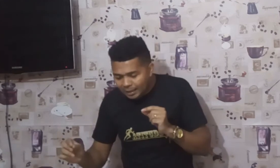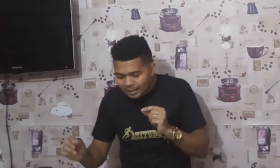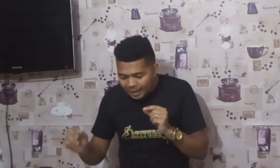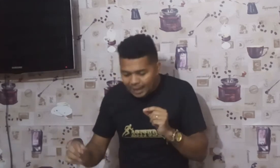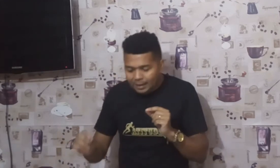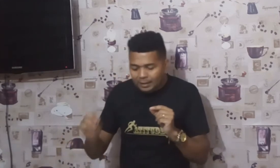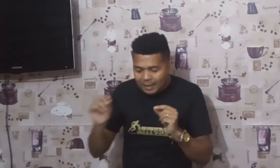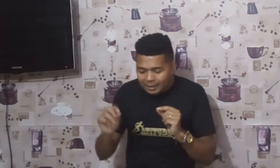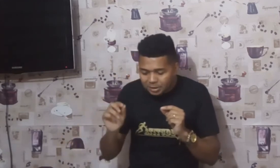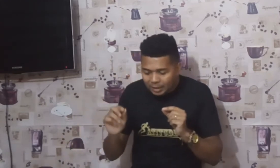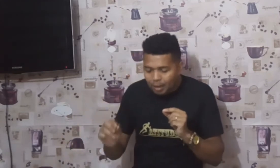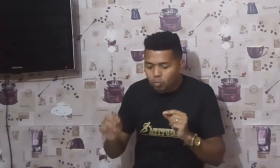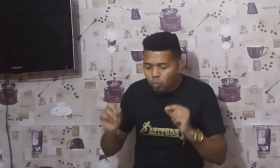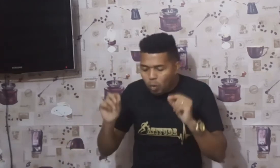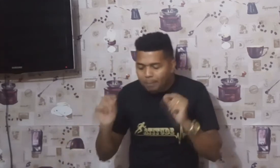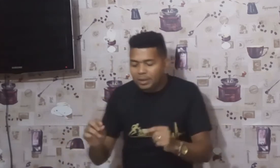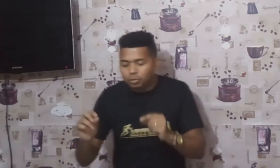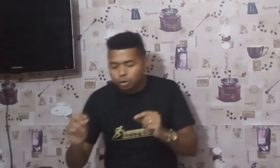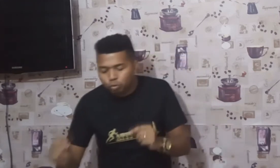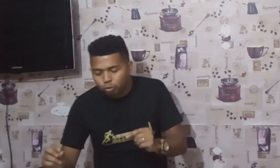se implantando a lei, ela garantirá o abrigo diurno